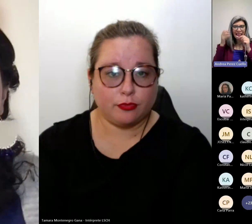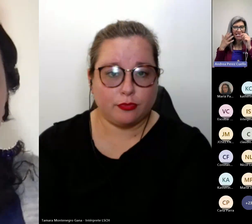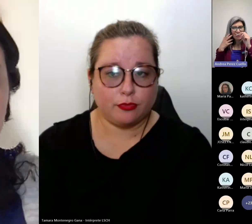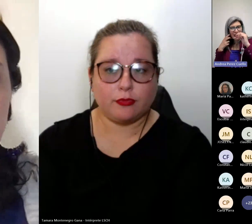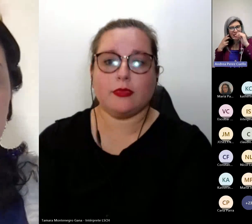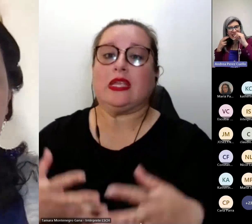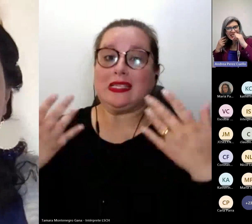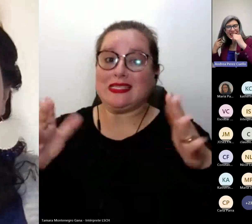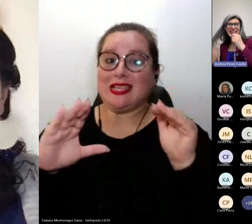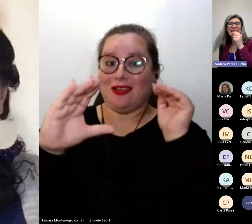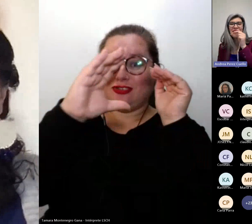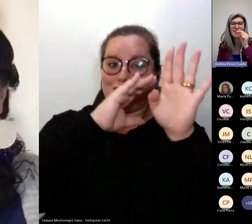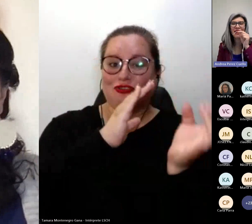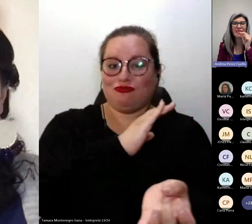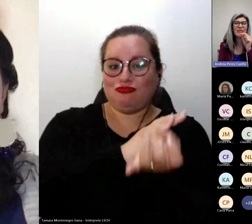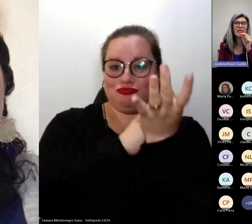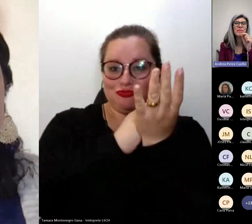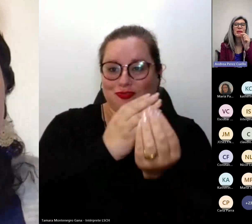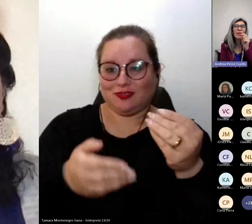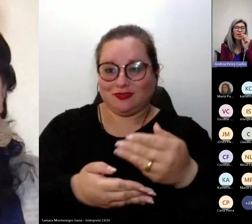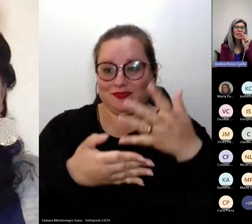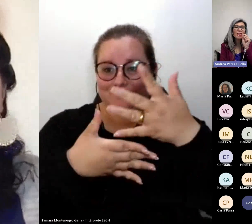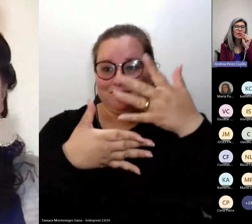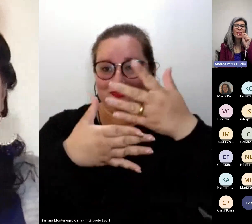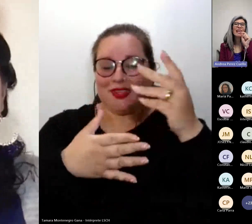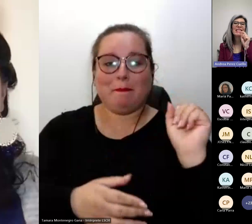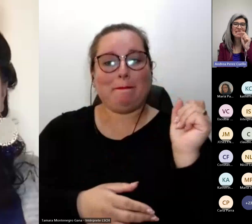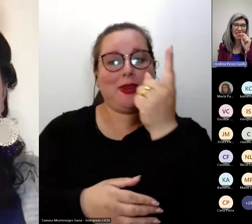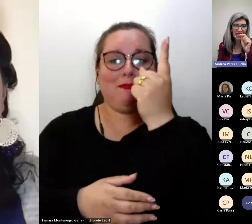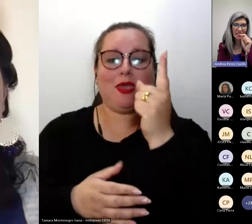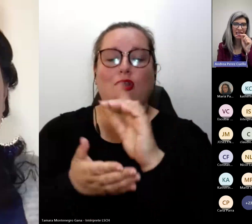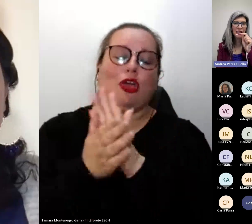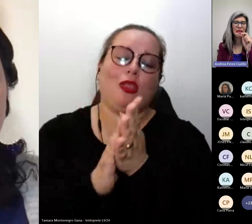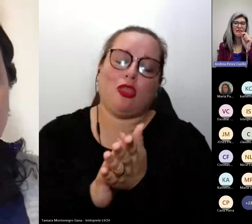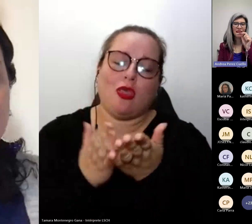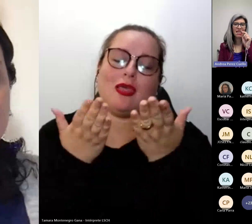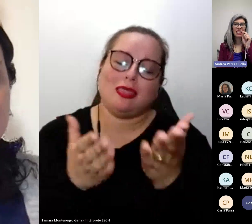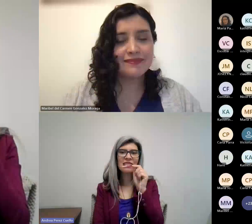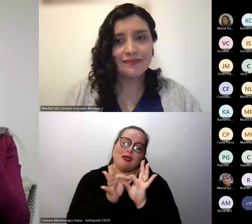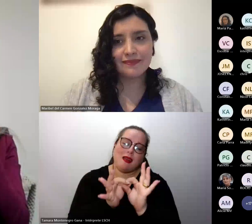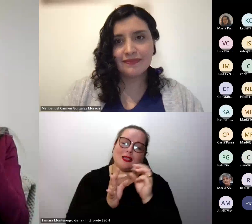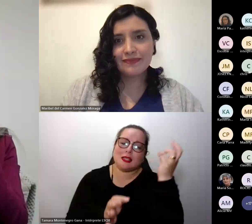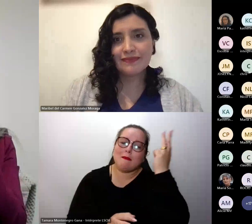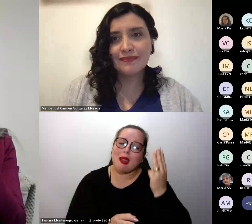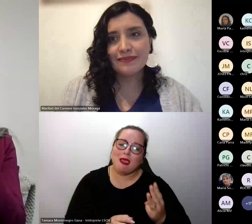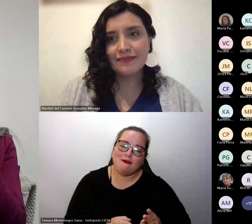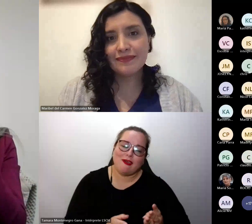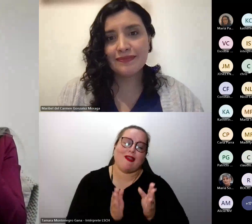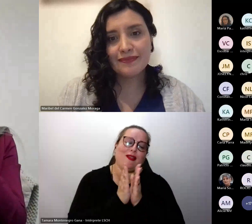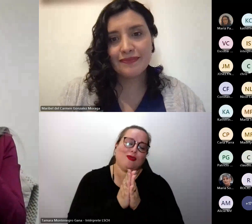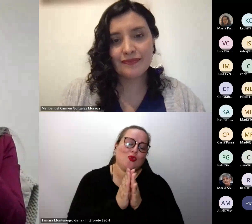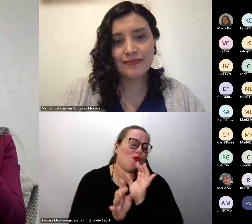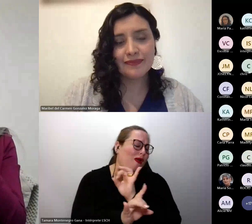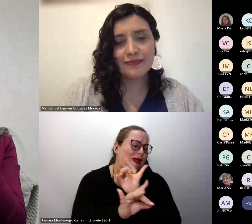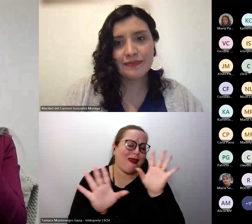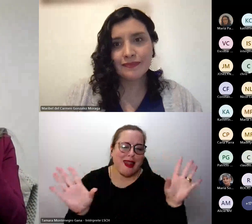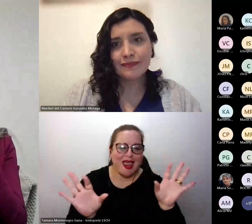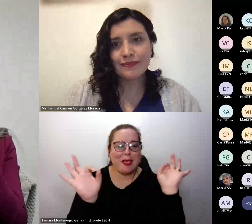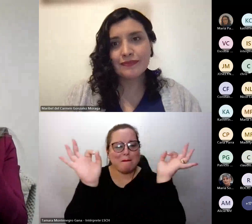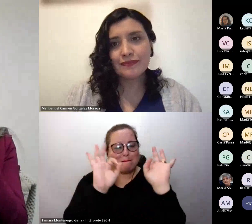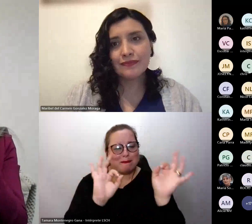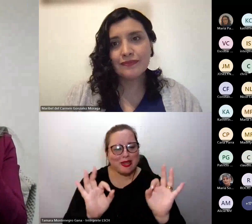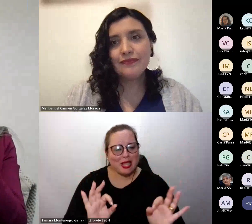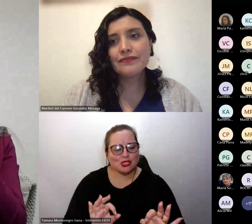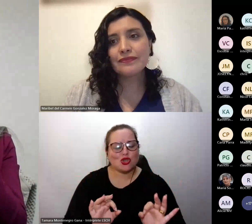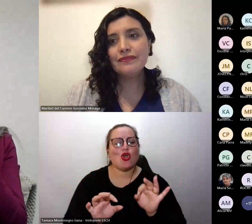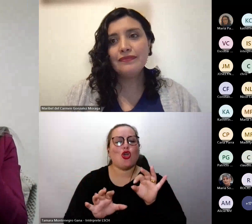Ahí dejé el correo en el chat, perdón. Primero que todo, agradecerte, Maribel. Ha sido muy clara, con